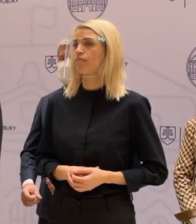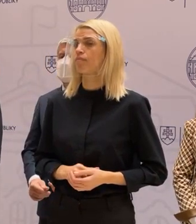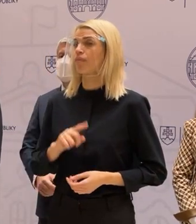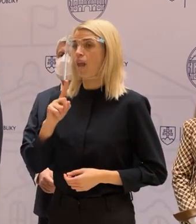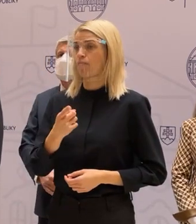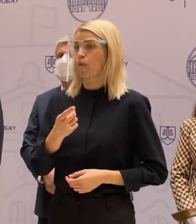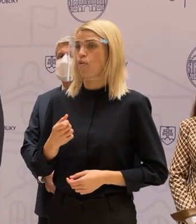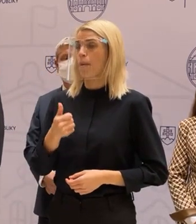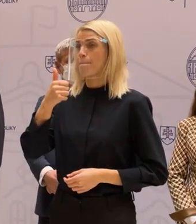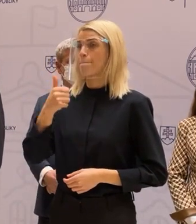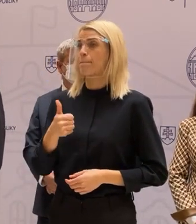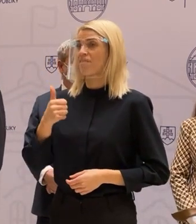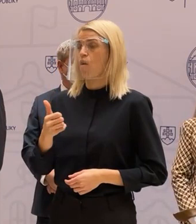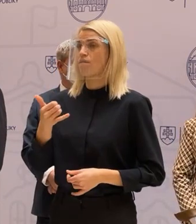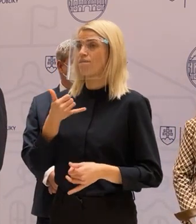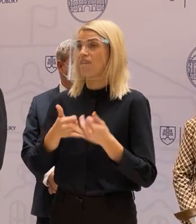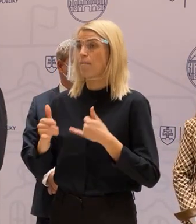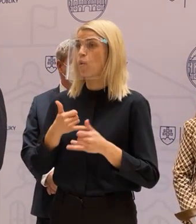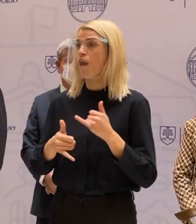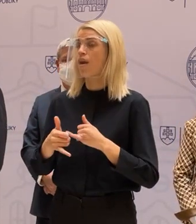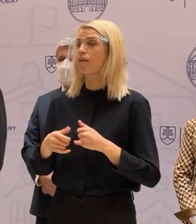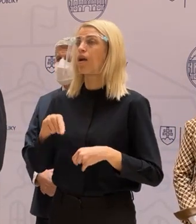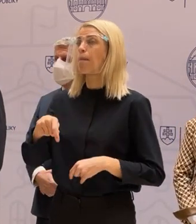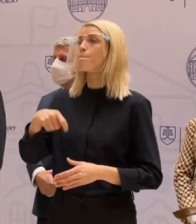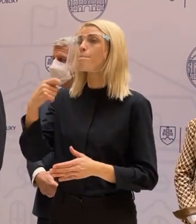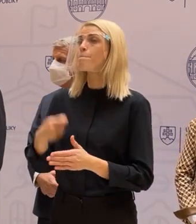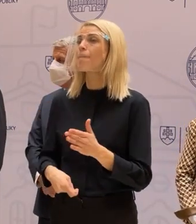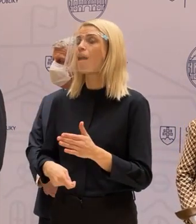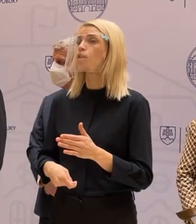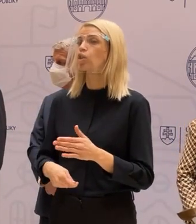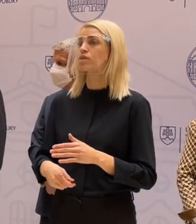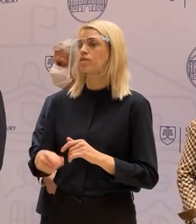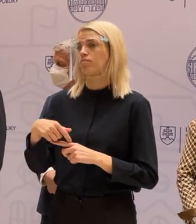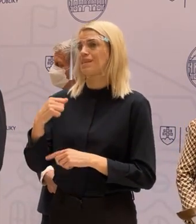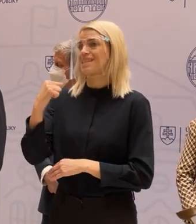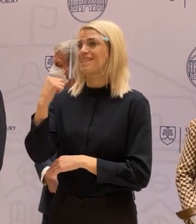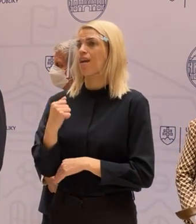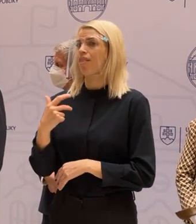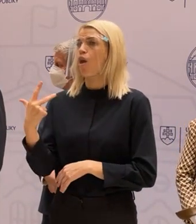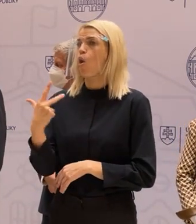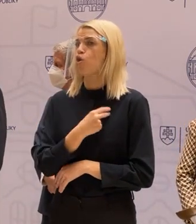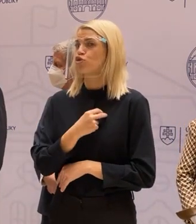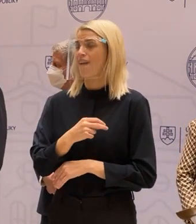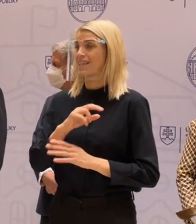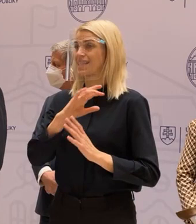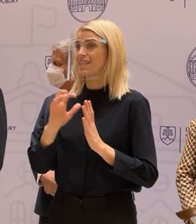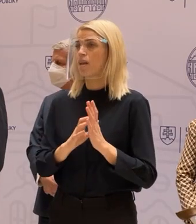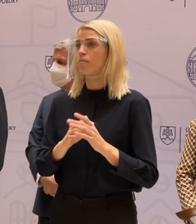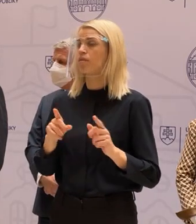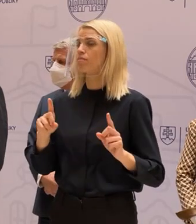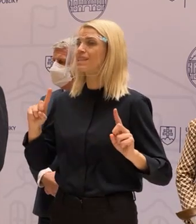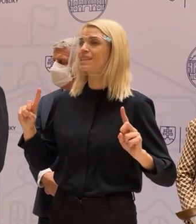od 1.2. sa platnosť tohto základnej očkovacej schémy